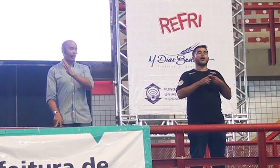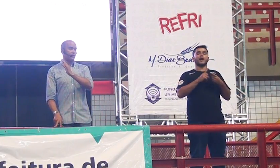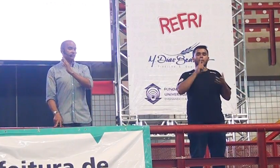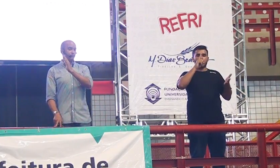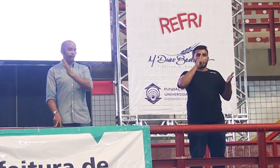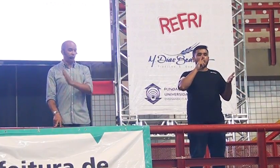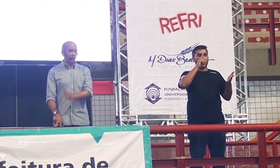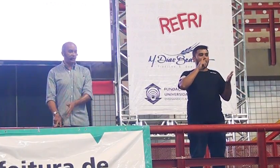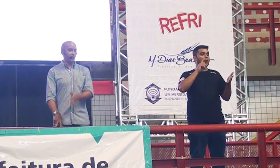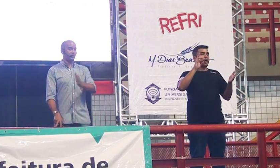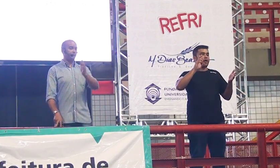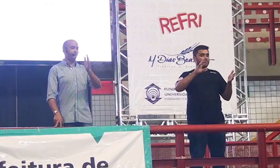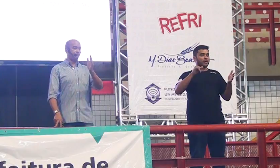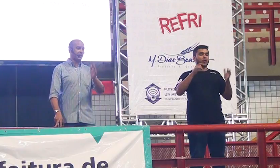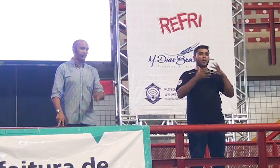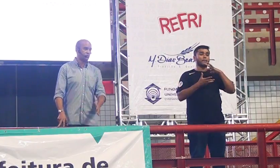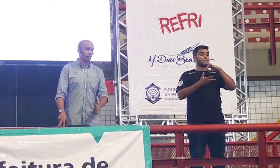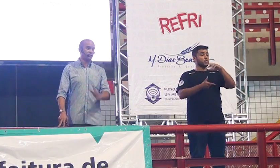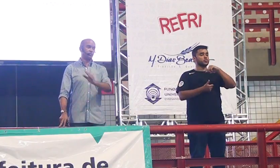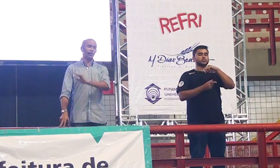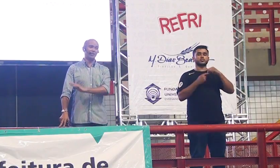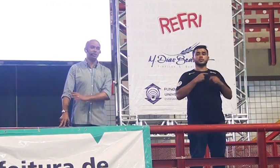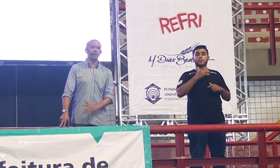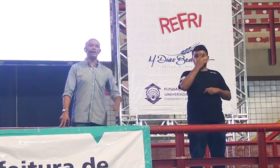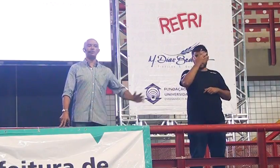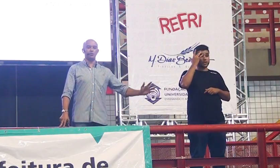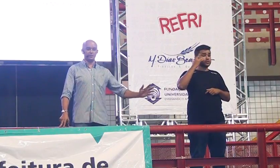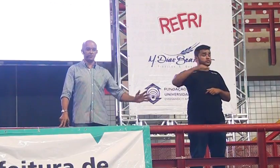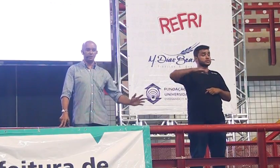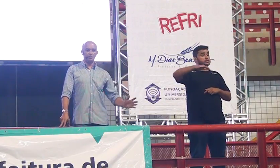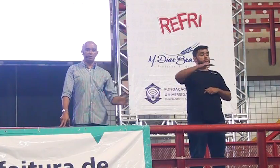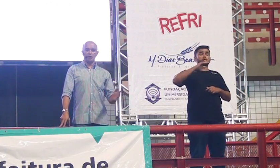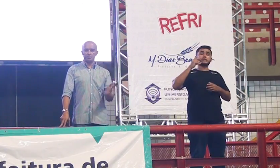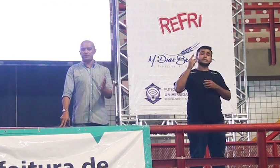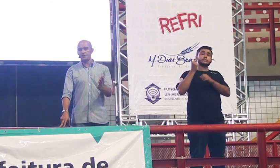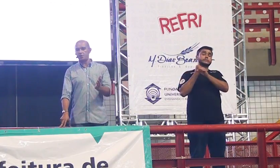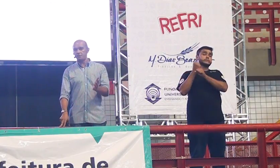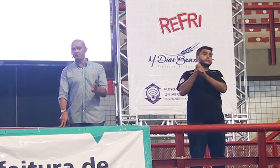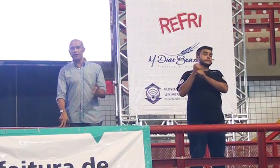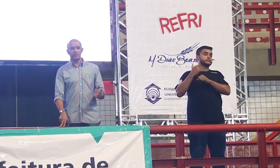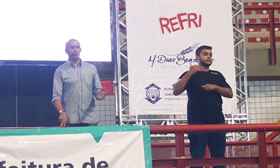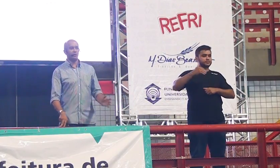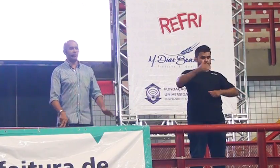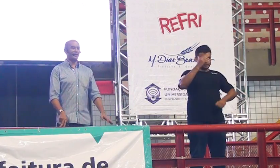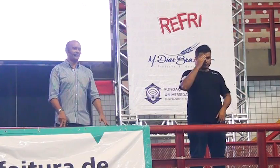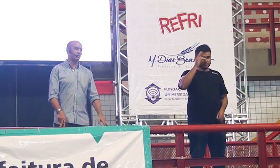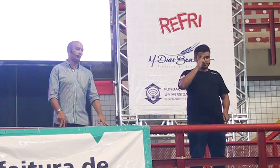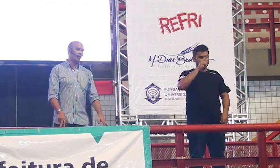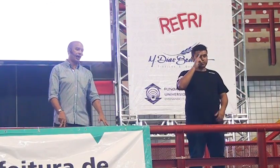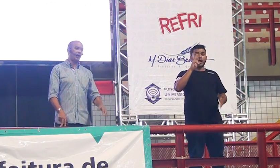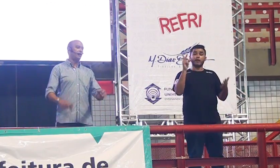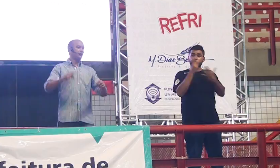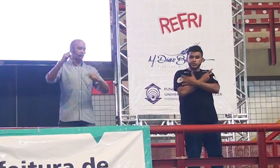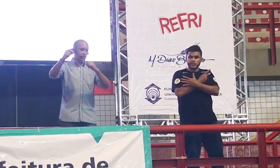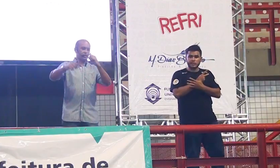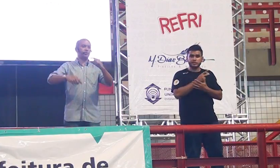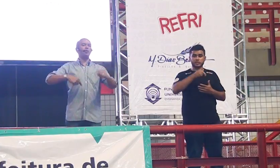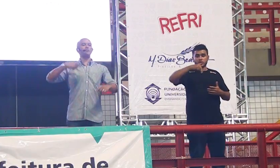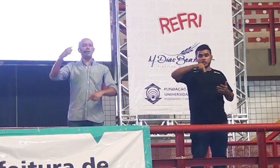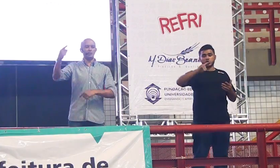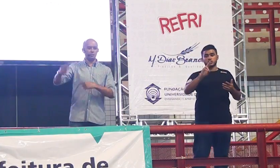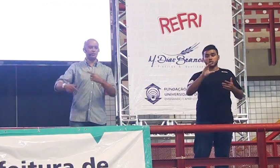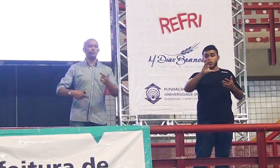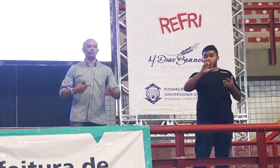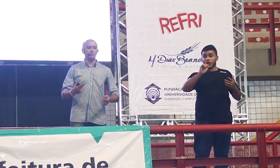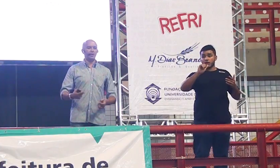graves problemas para o planeta, para as pessoas, durante gerações. Acho que vocês já ouviram falar que quando há um acidente nuclear,